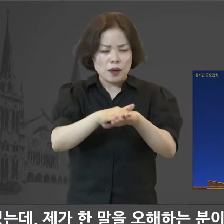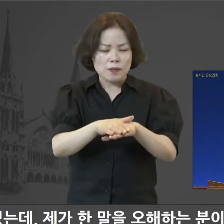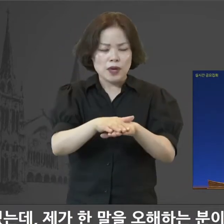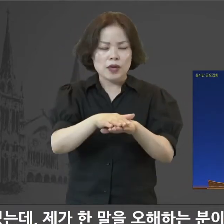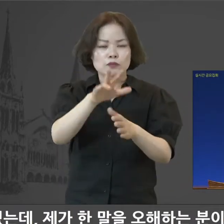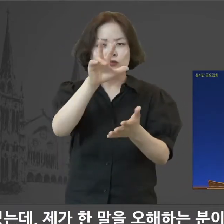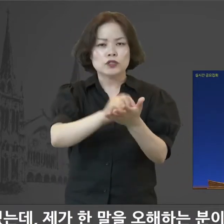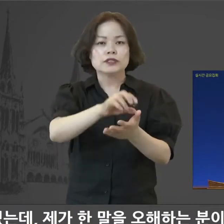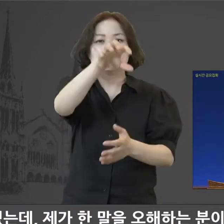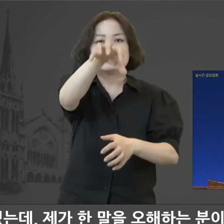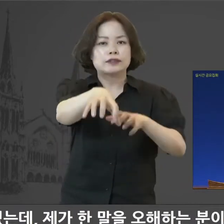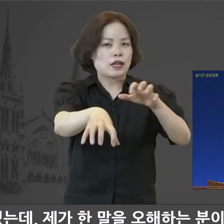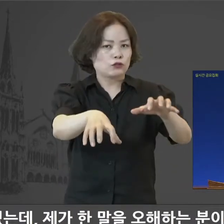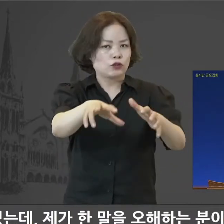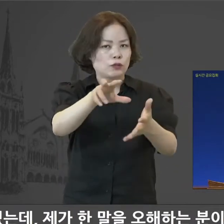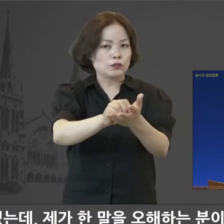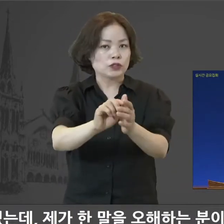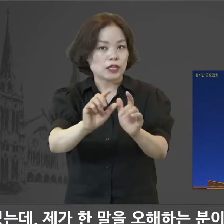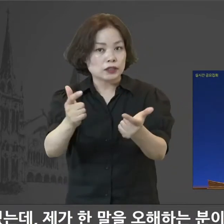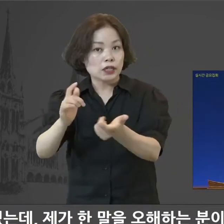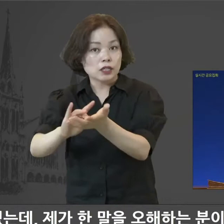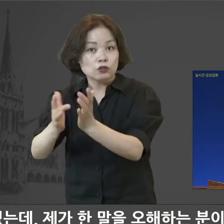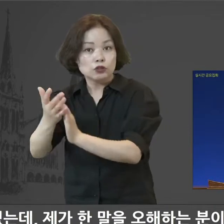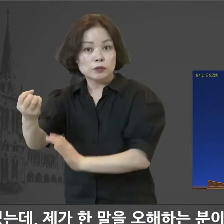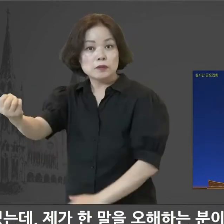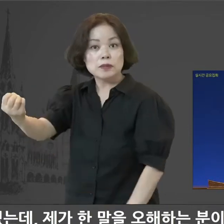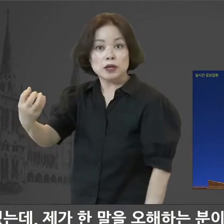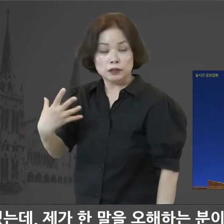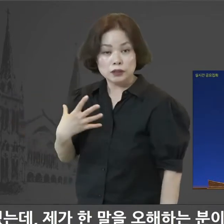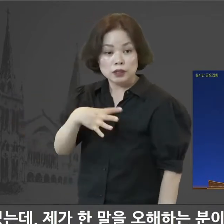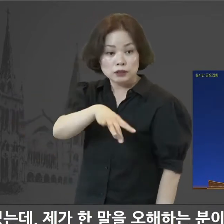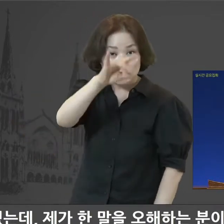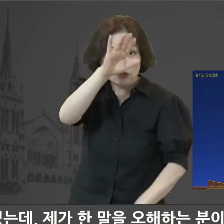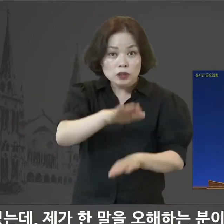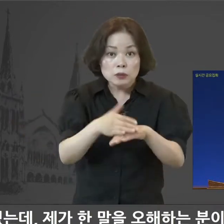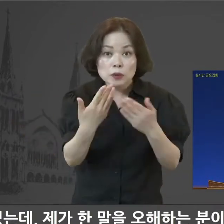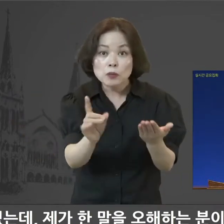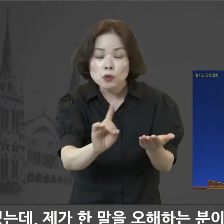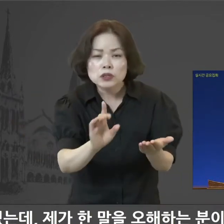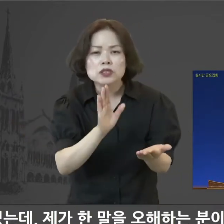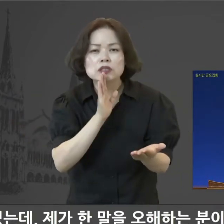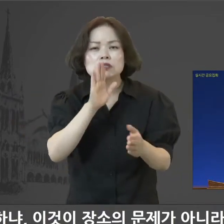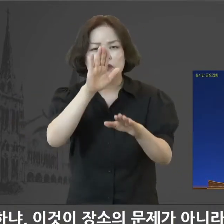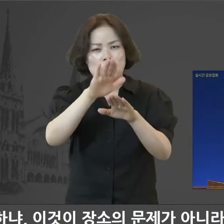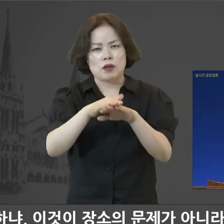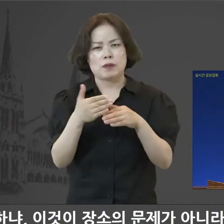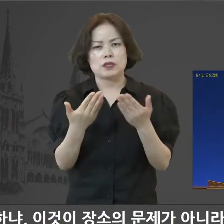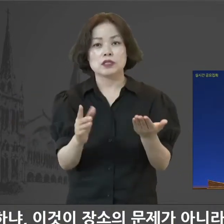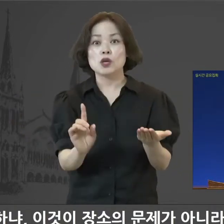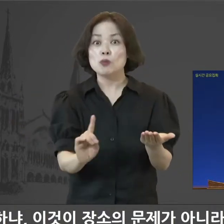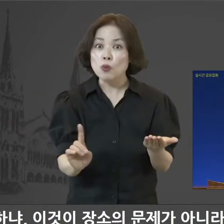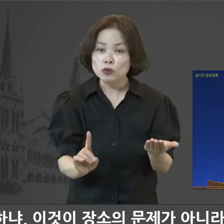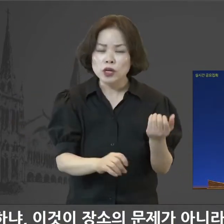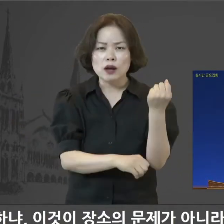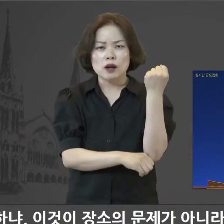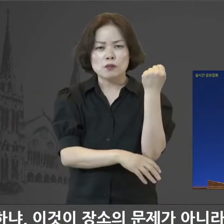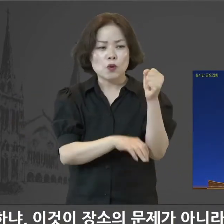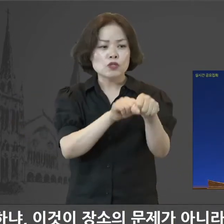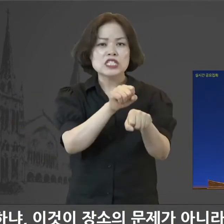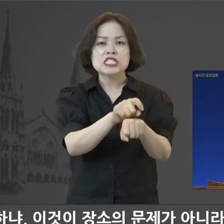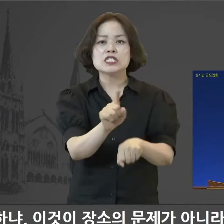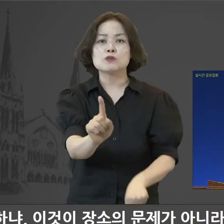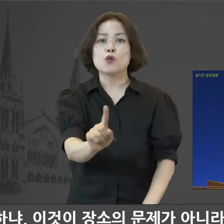아니라는 것을 예수님께서 말씀하신 거잖아요. 참 예배가 무엇이냐, 진정한 예배가 무엇이냐, 그 본질을 말씀하신